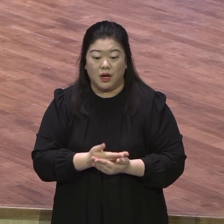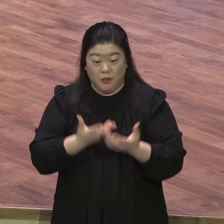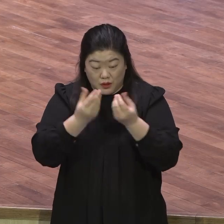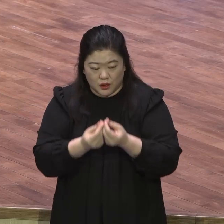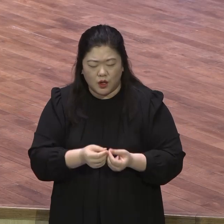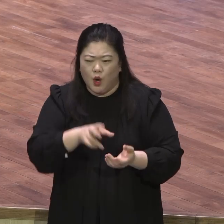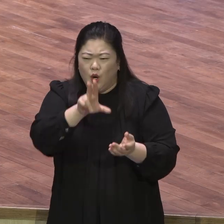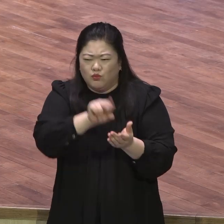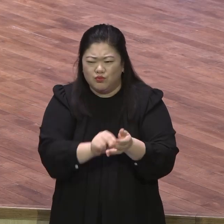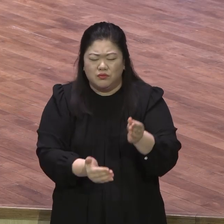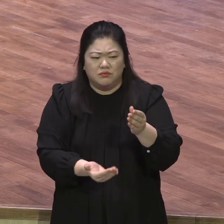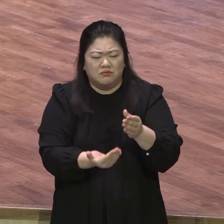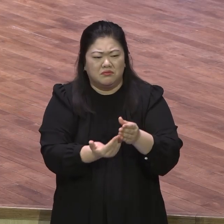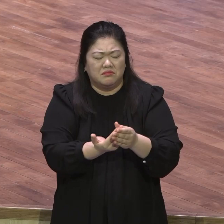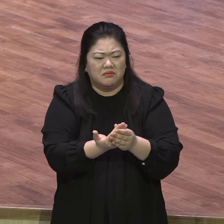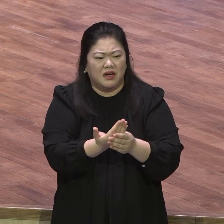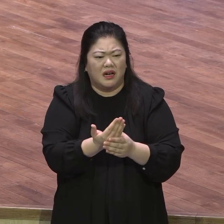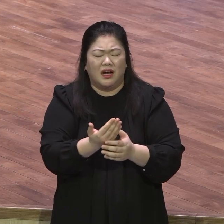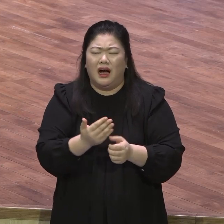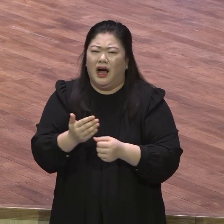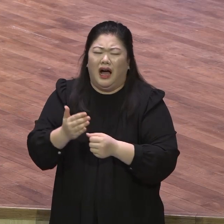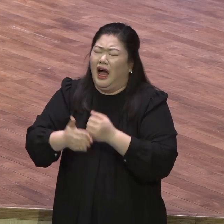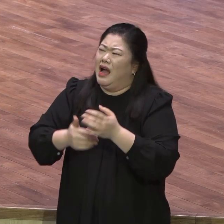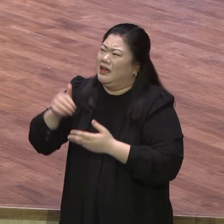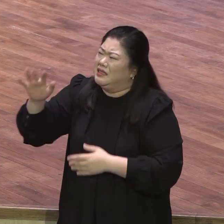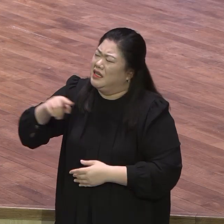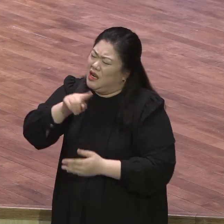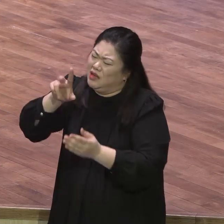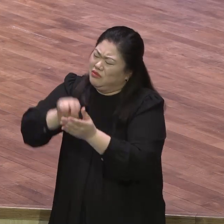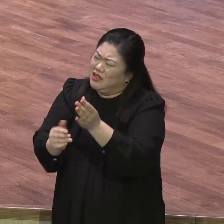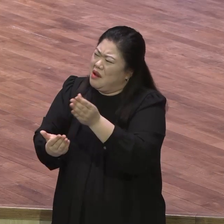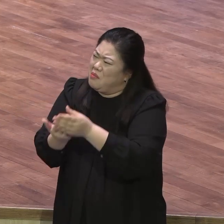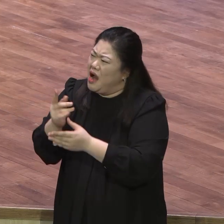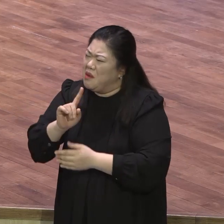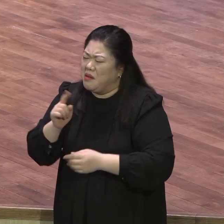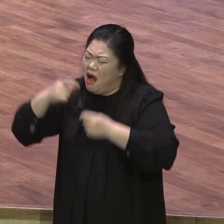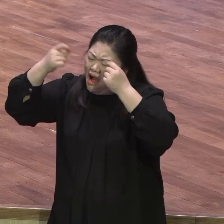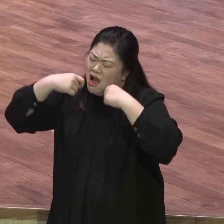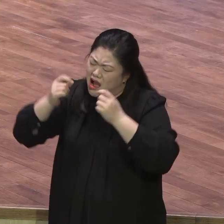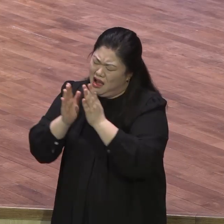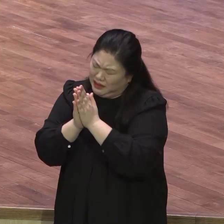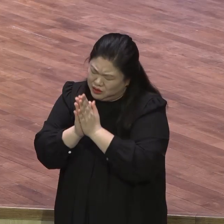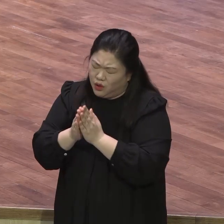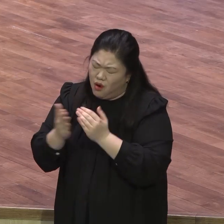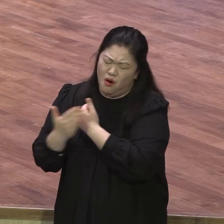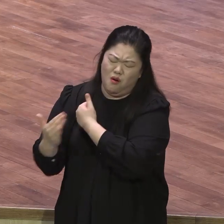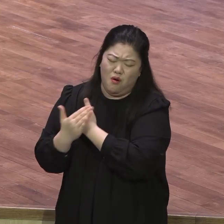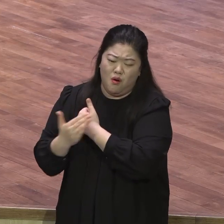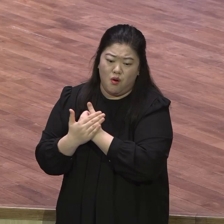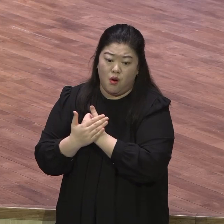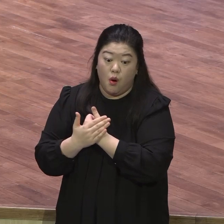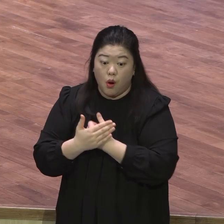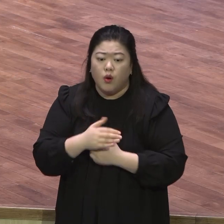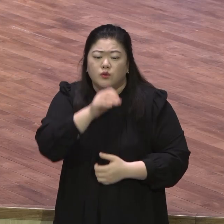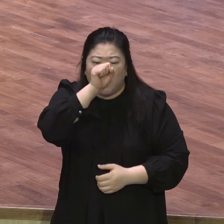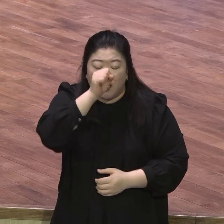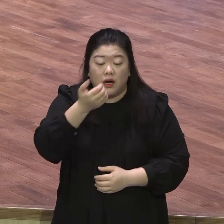있어가지고 질질 울면서 하는 그런 기도도 부르는 기도 중요하지만 속삭이는 사랑의 기도를 더 원하신다고.